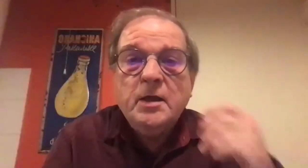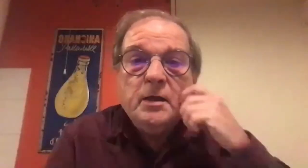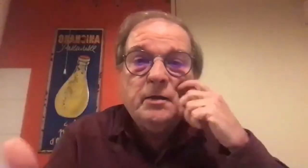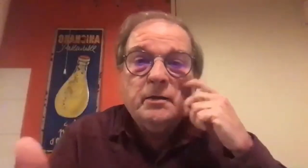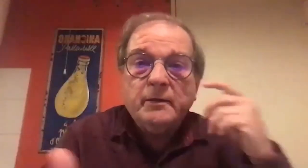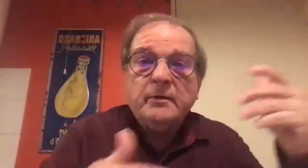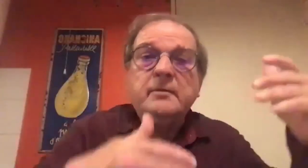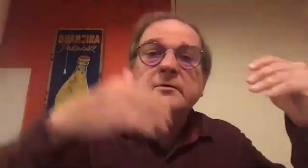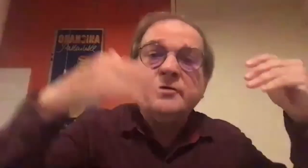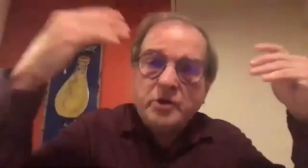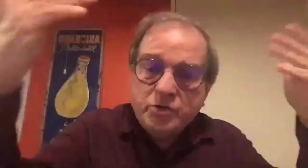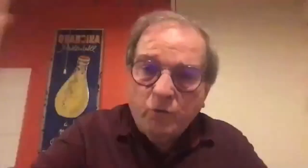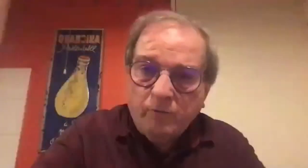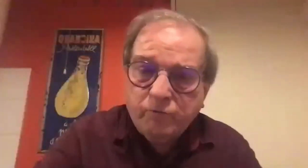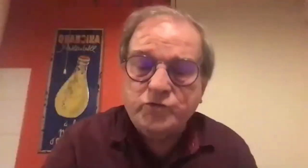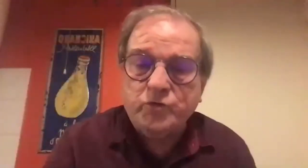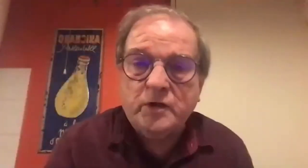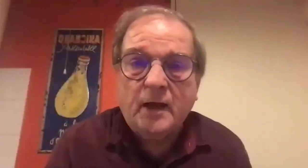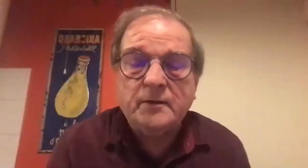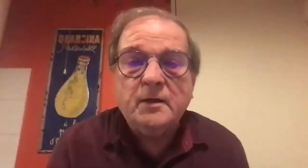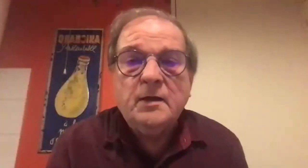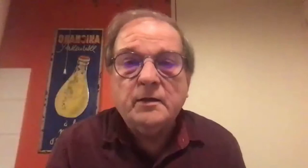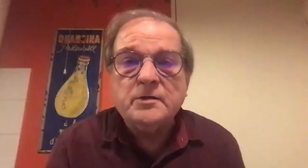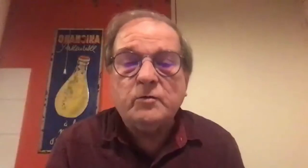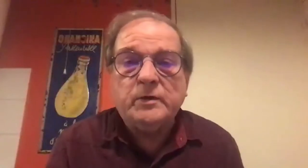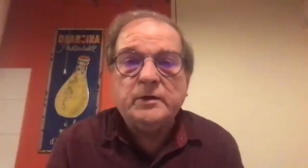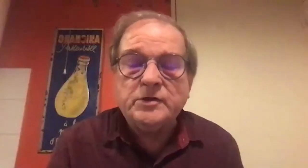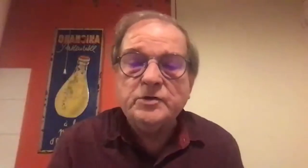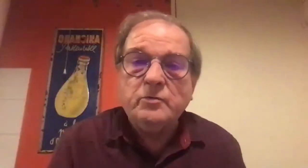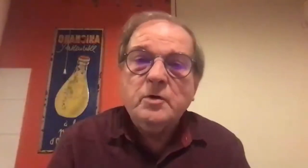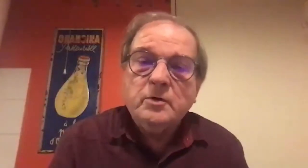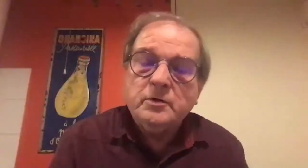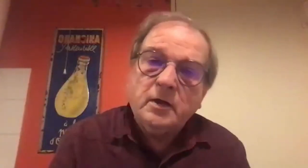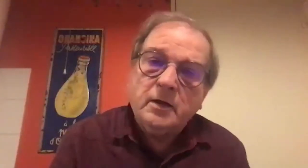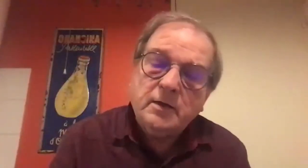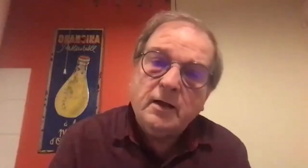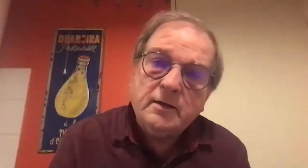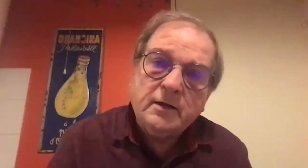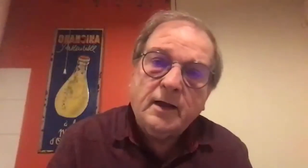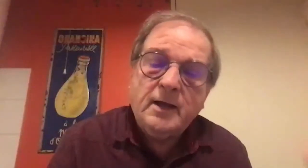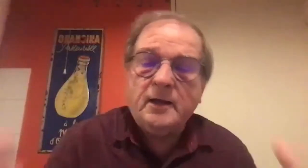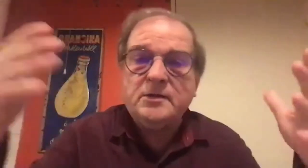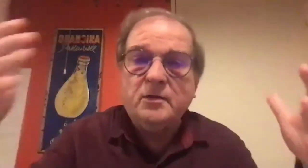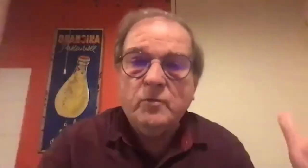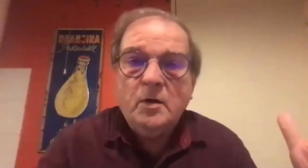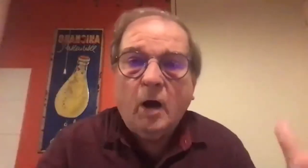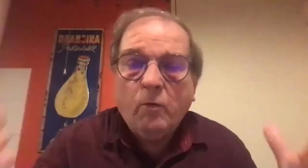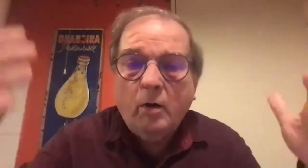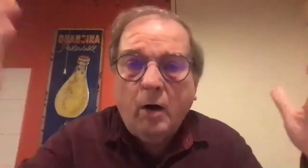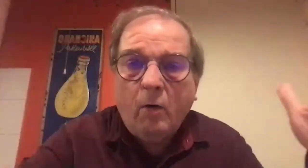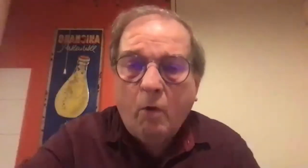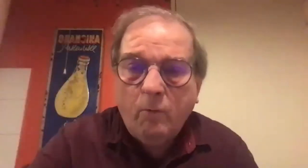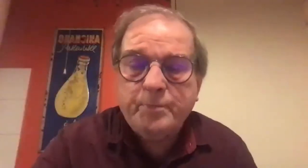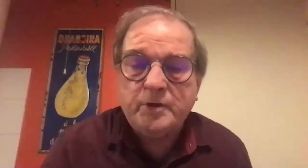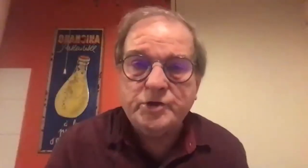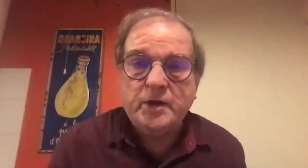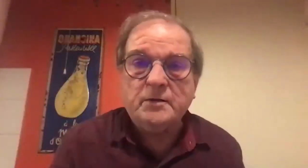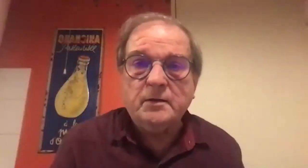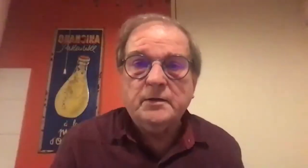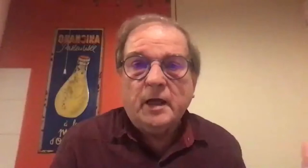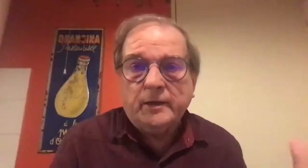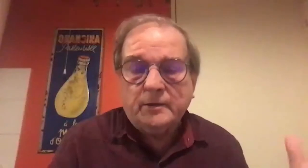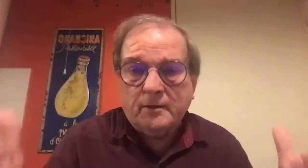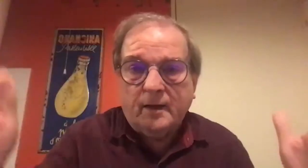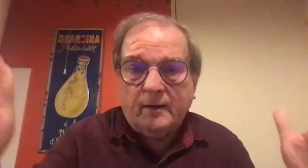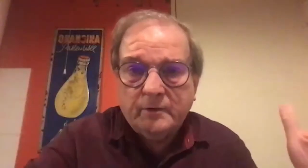trabalhistas, de novo consolidada em 1955, na reação ao golpe da